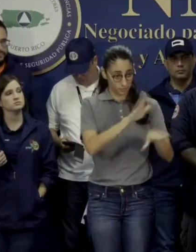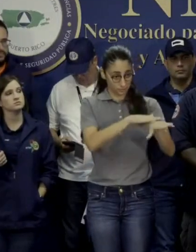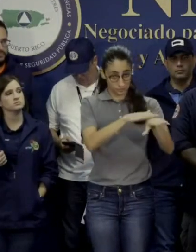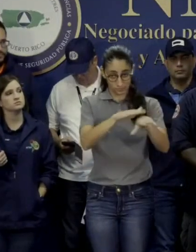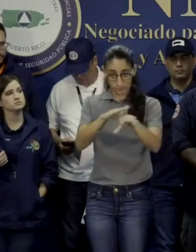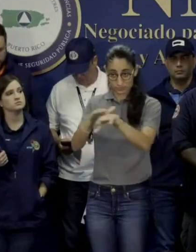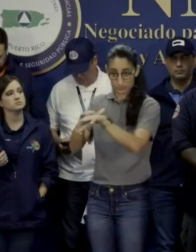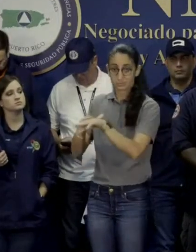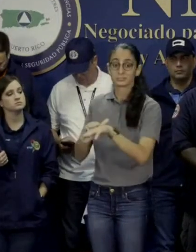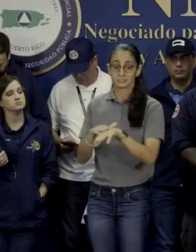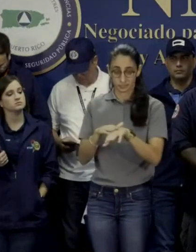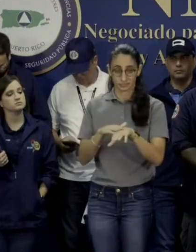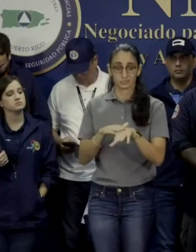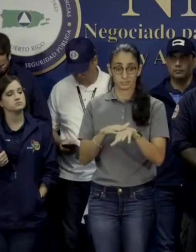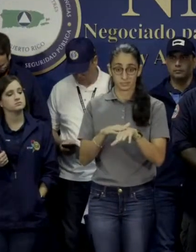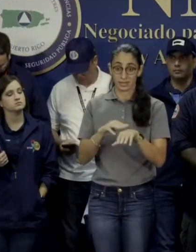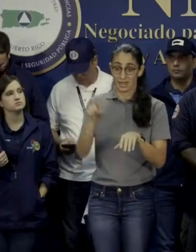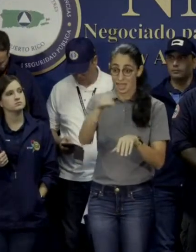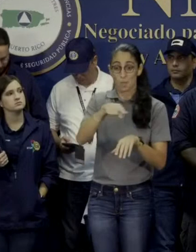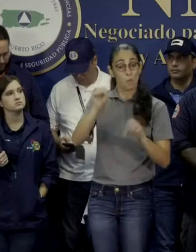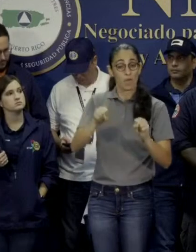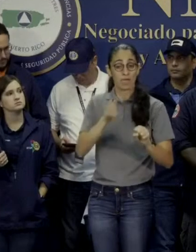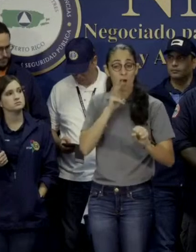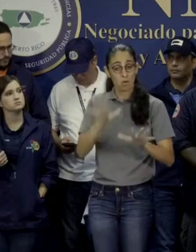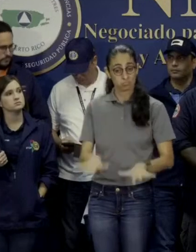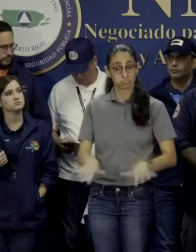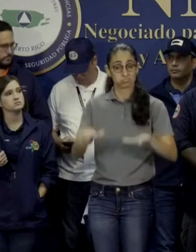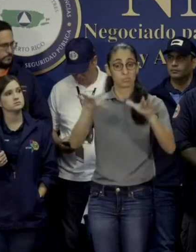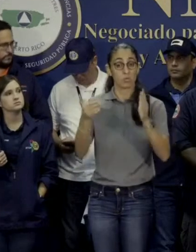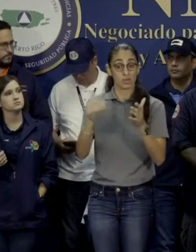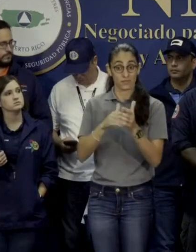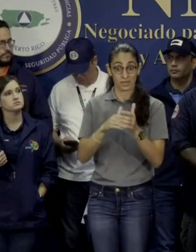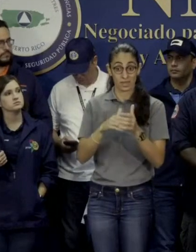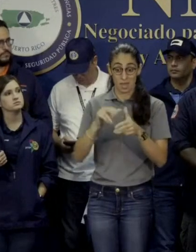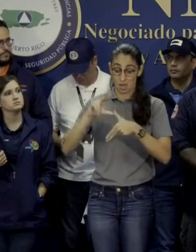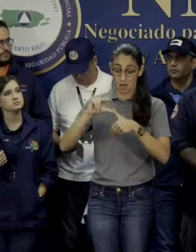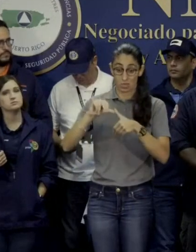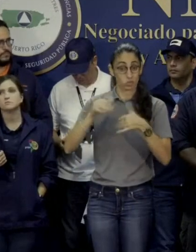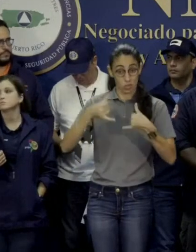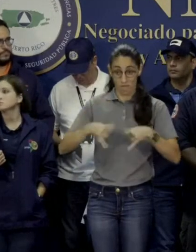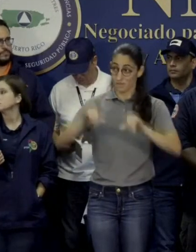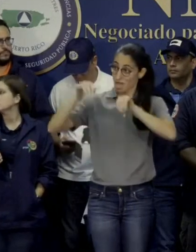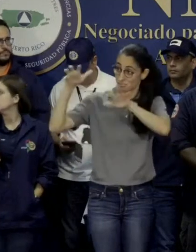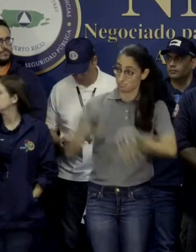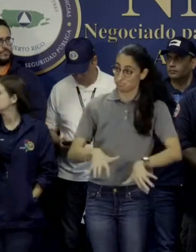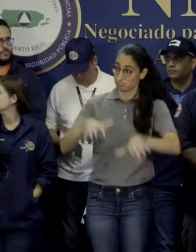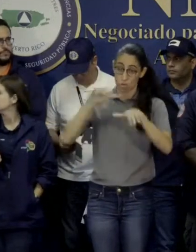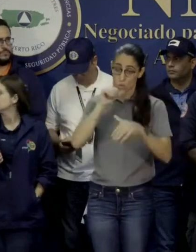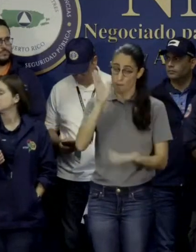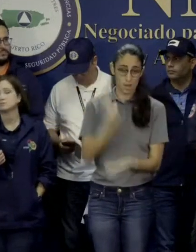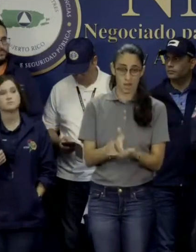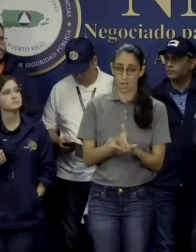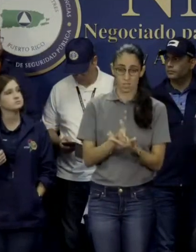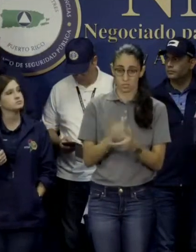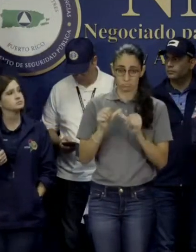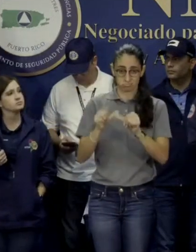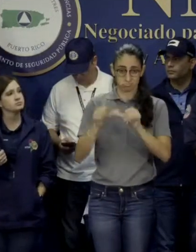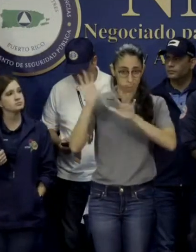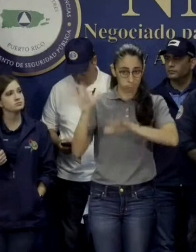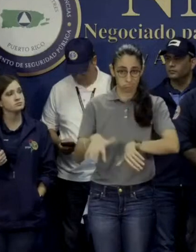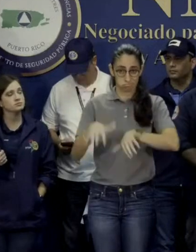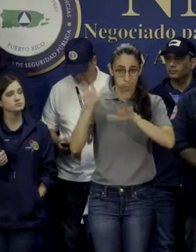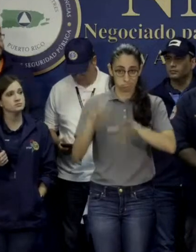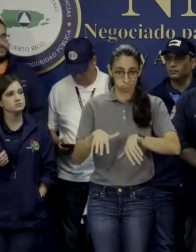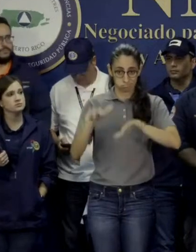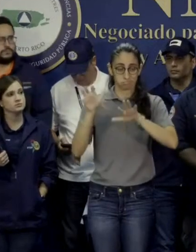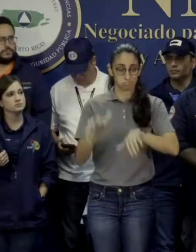comunidades que son susceptibles de inundación. Todavía este fenómeno continúa siendo una tormenta tropical. Lo que nos dice la historia es que ahora viene